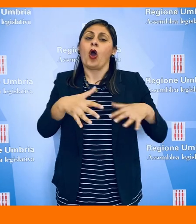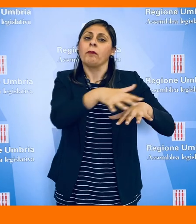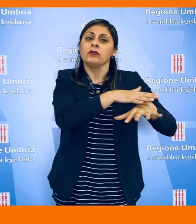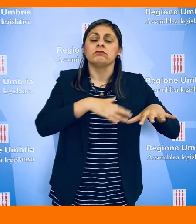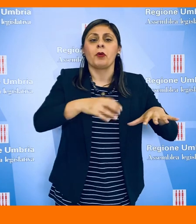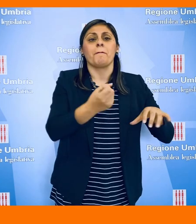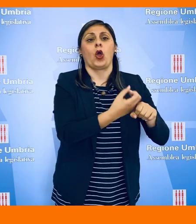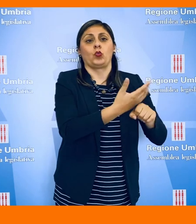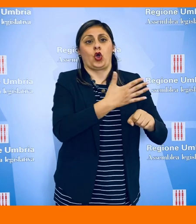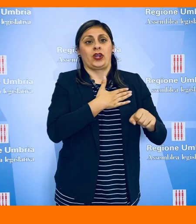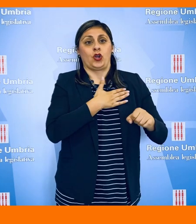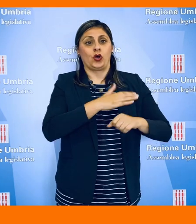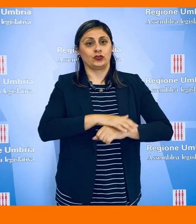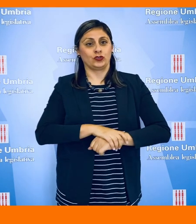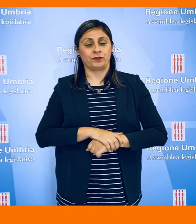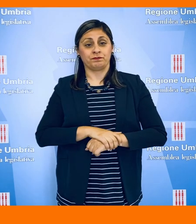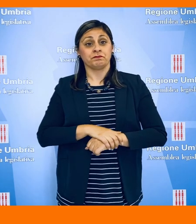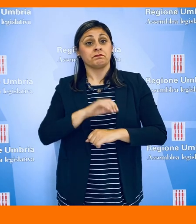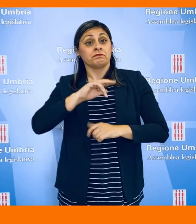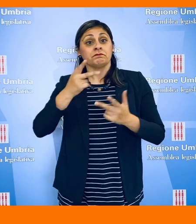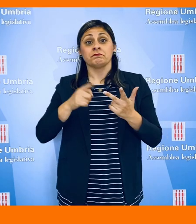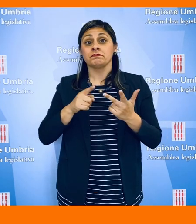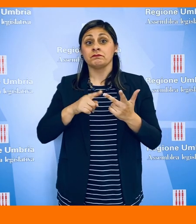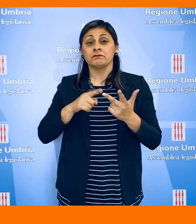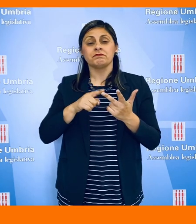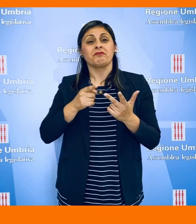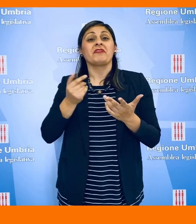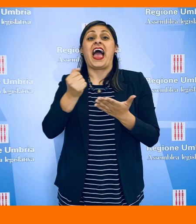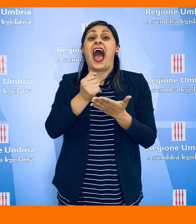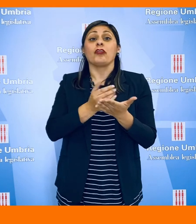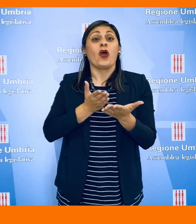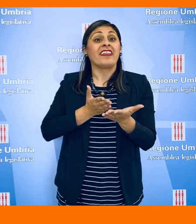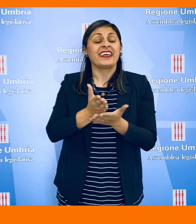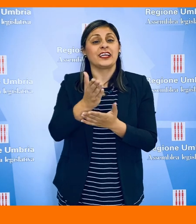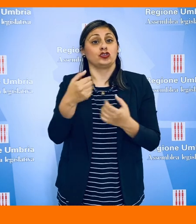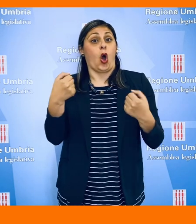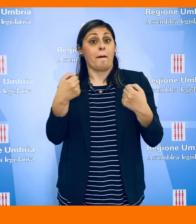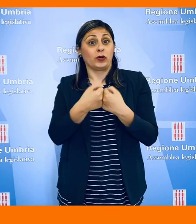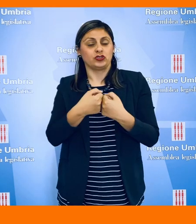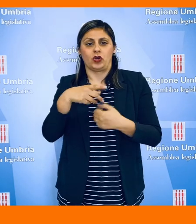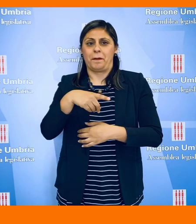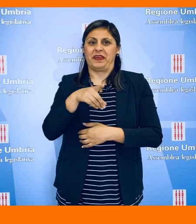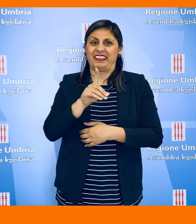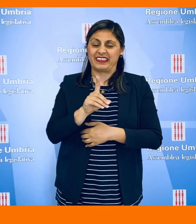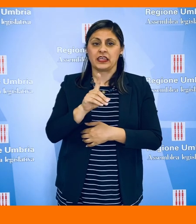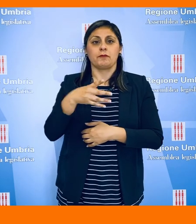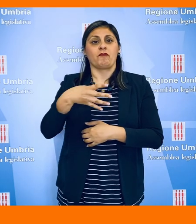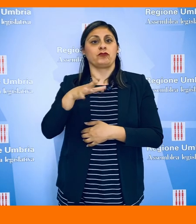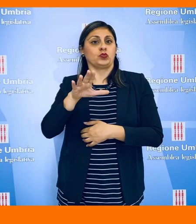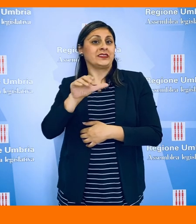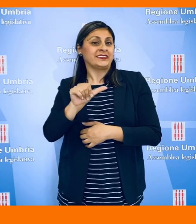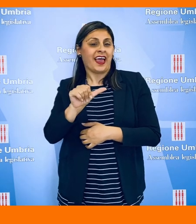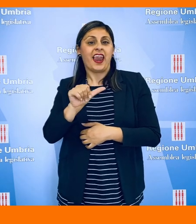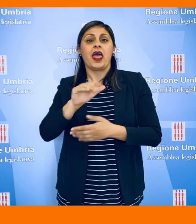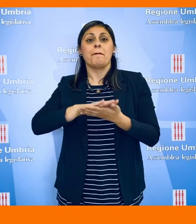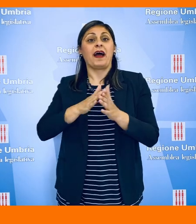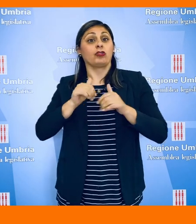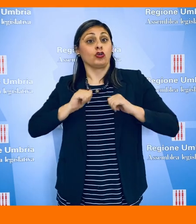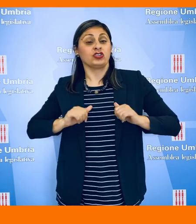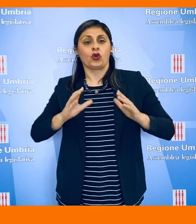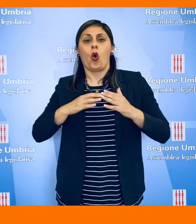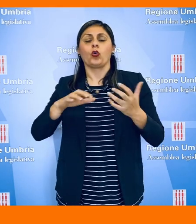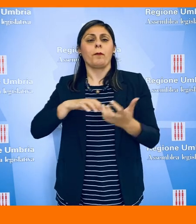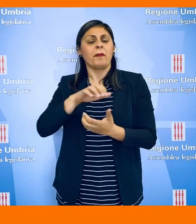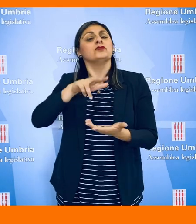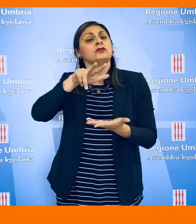produttori. Voto favorevole infine per l'atto di indirizzo dei gruppi di opposizione, Partito Democratico, Movimento 5 Stelle, Patto Civico e Gruppo